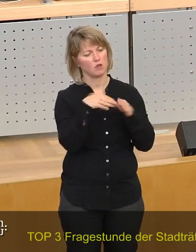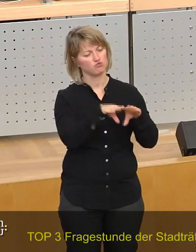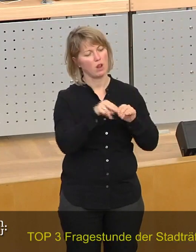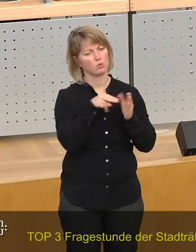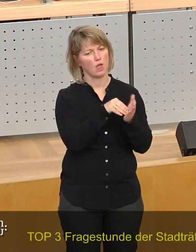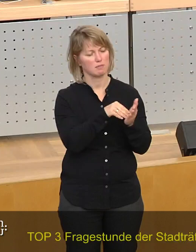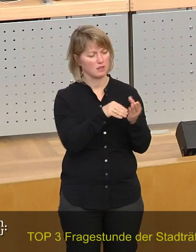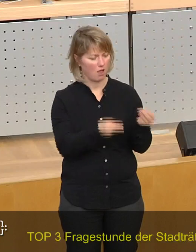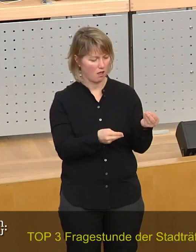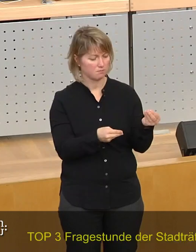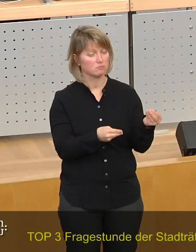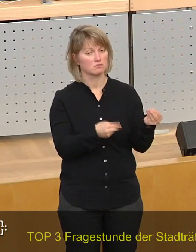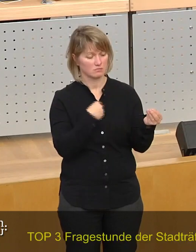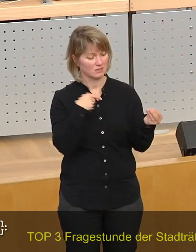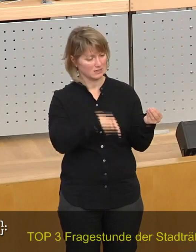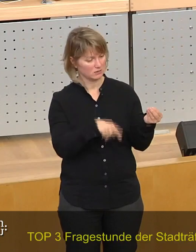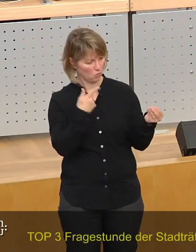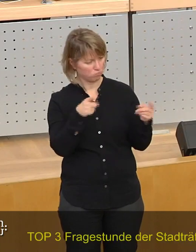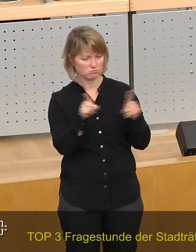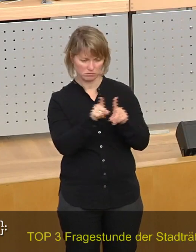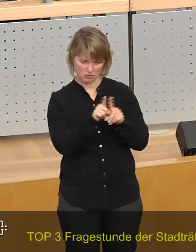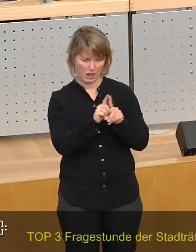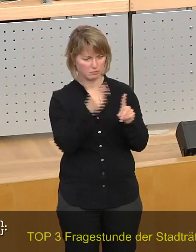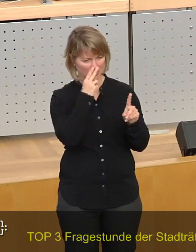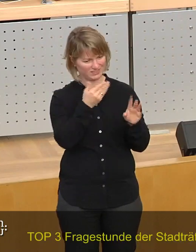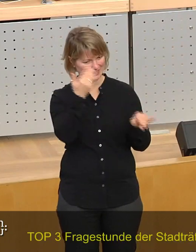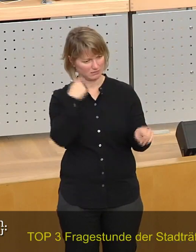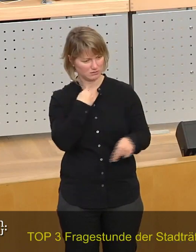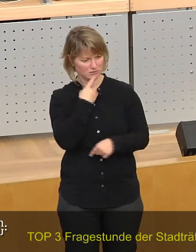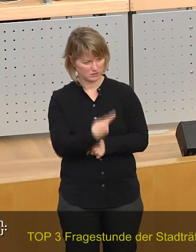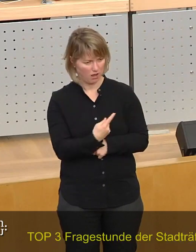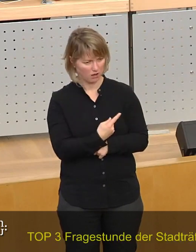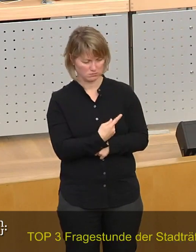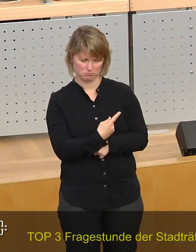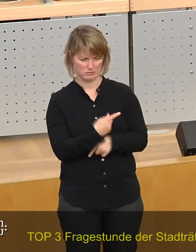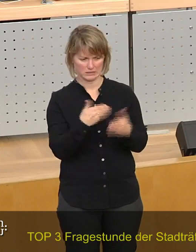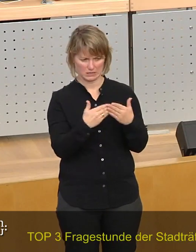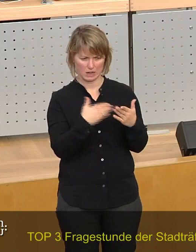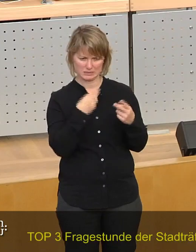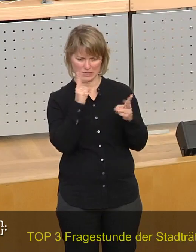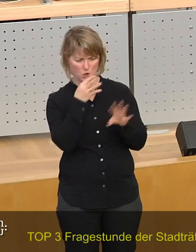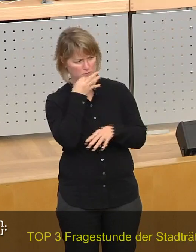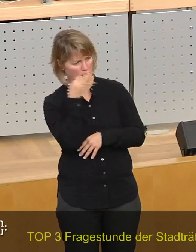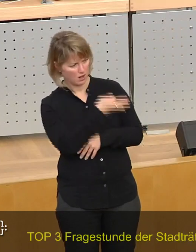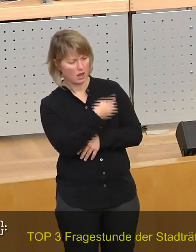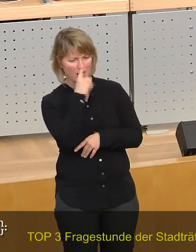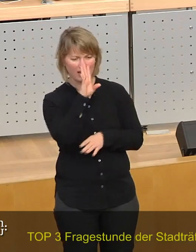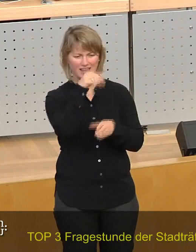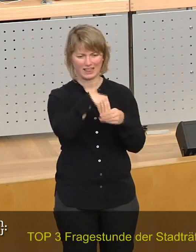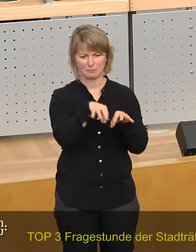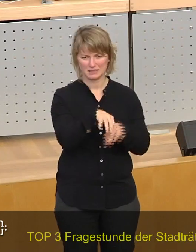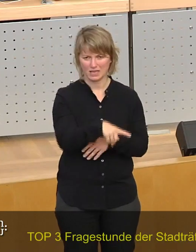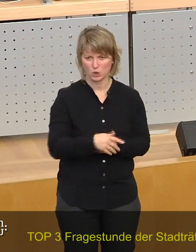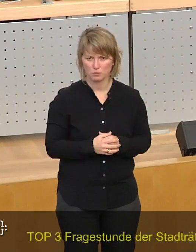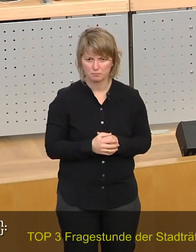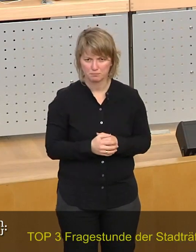die Ähnliches, also die diesen Sachverhalt ebenso beurteilt, genau wie Rückfragen auch beim Innenministerium.